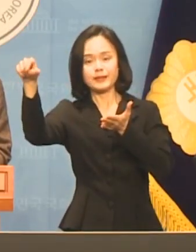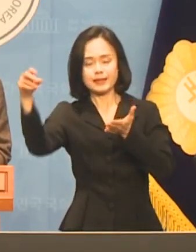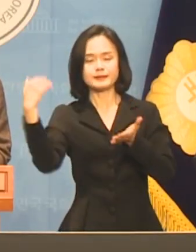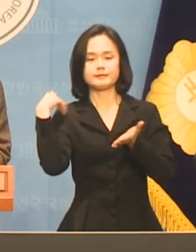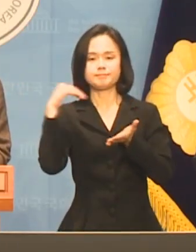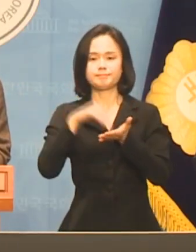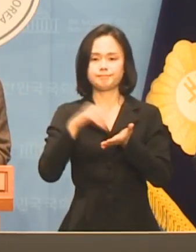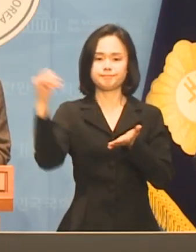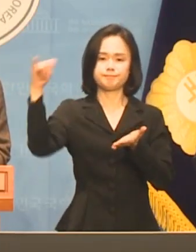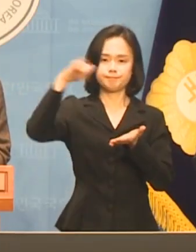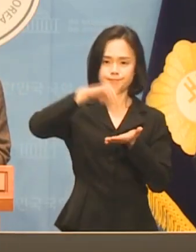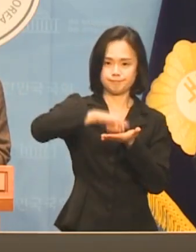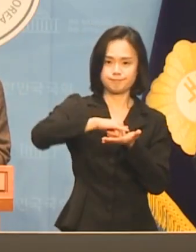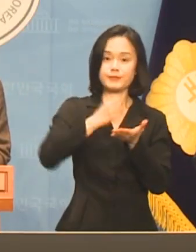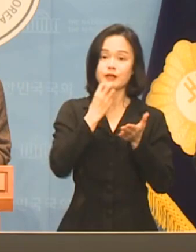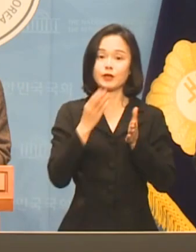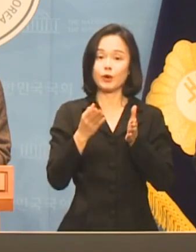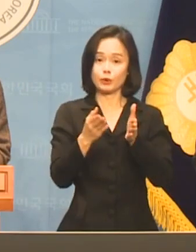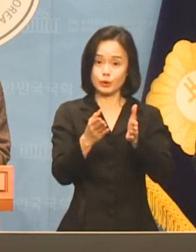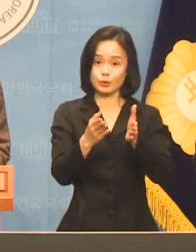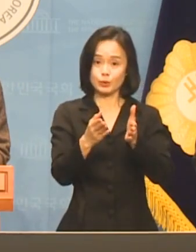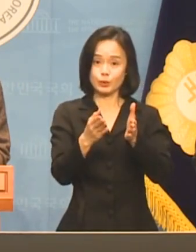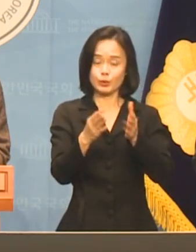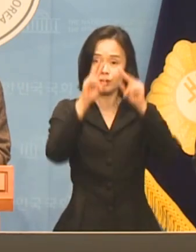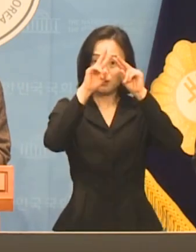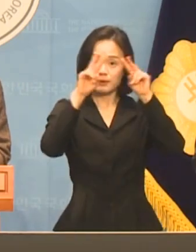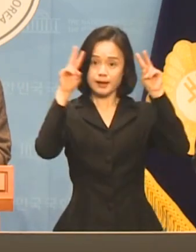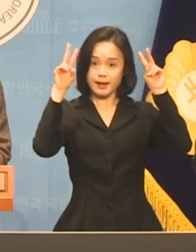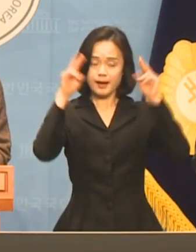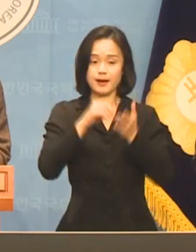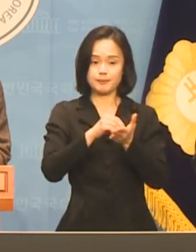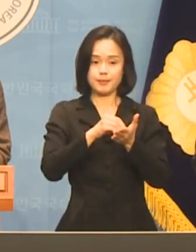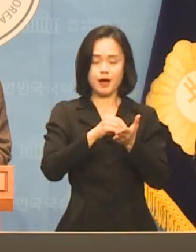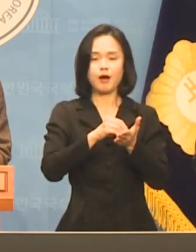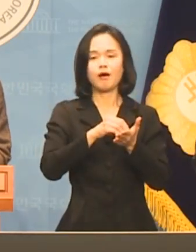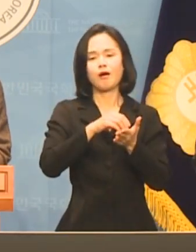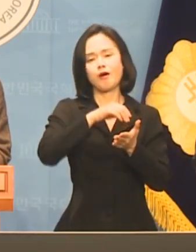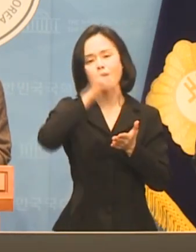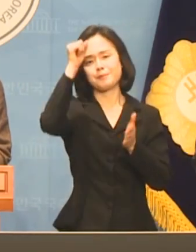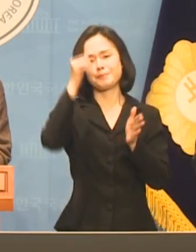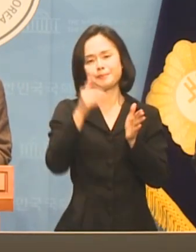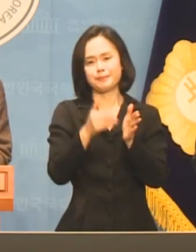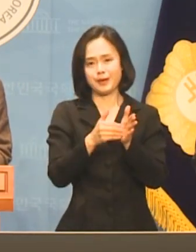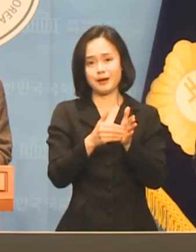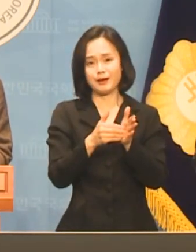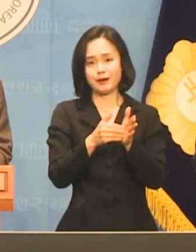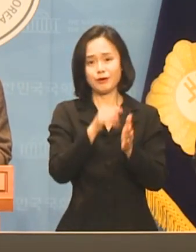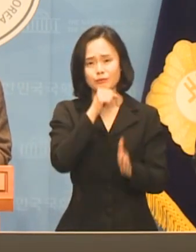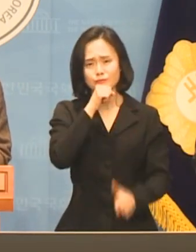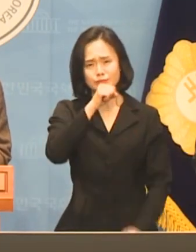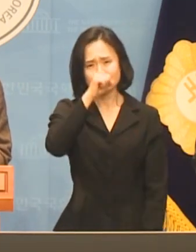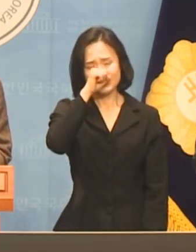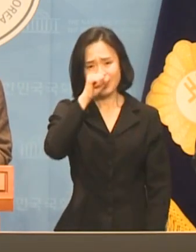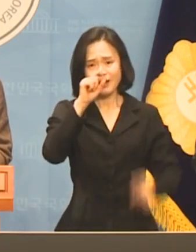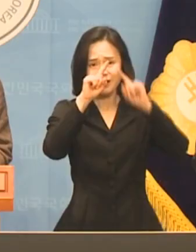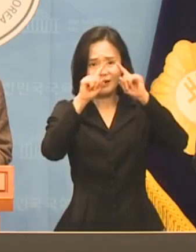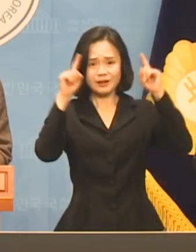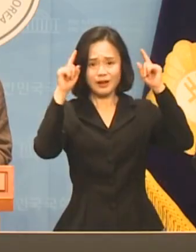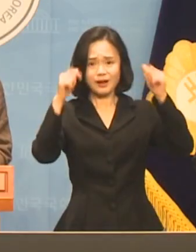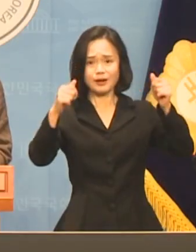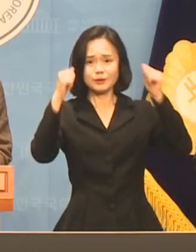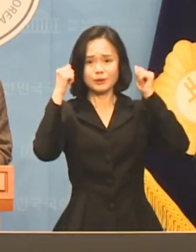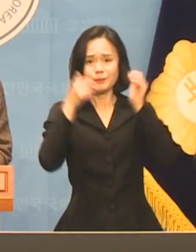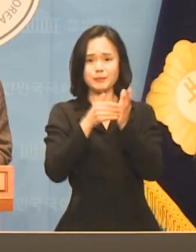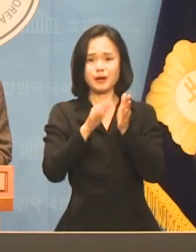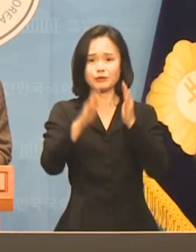한 전문대에 입학 허가를 얻었습니다. 우수한 성적으로 대학을 졸업한 그는 전북에 있는 한